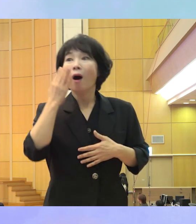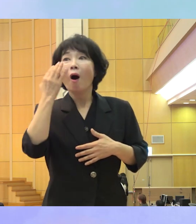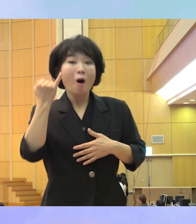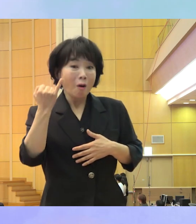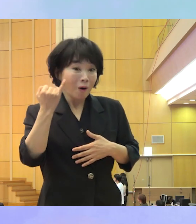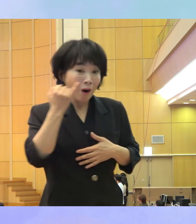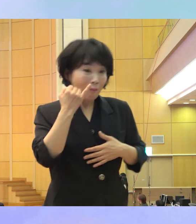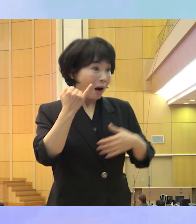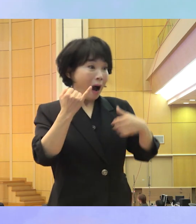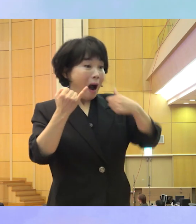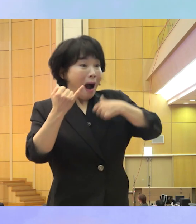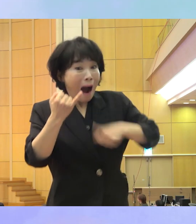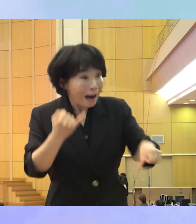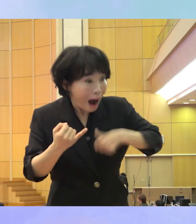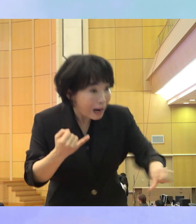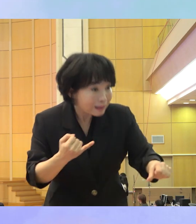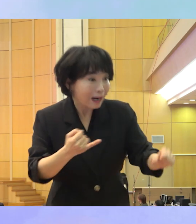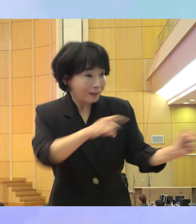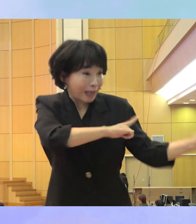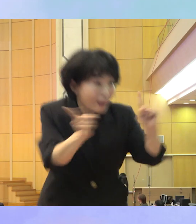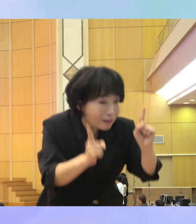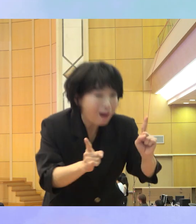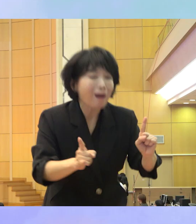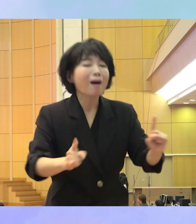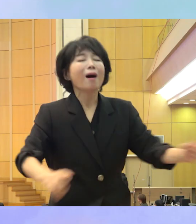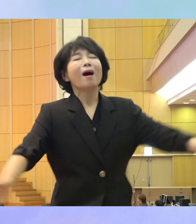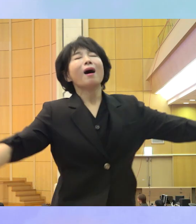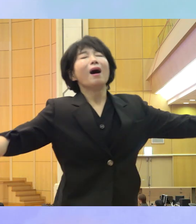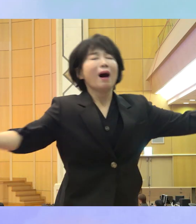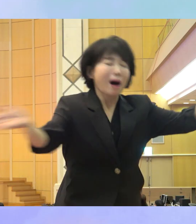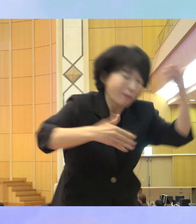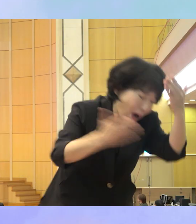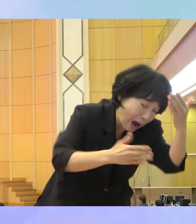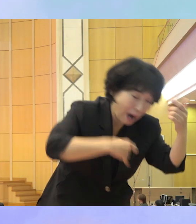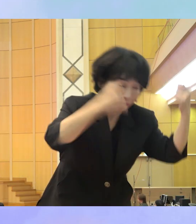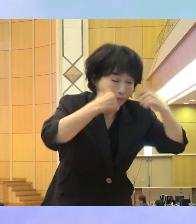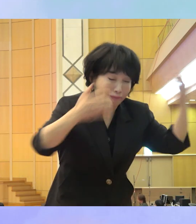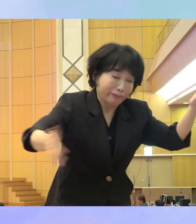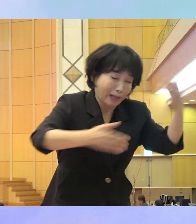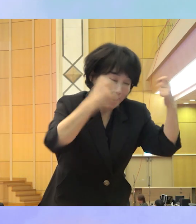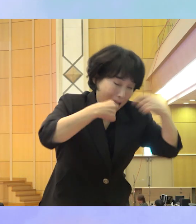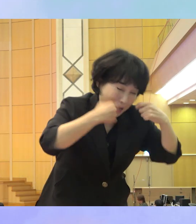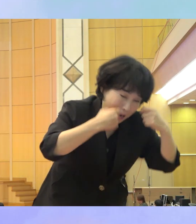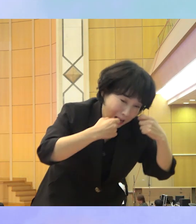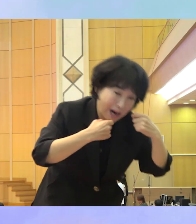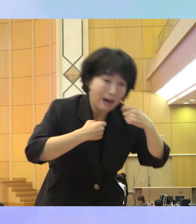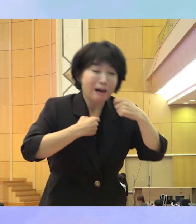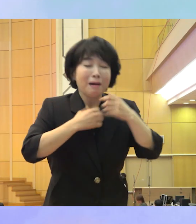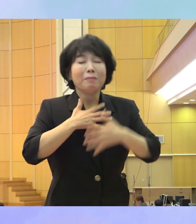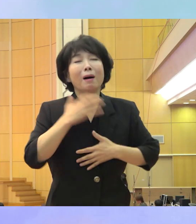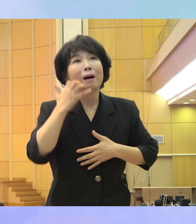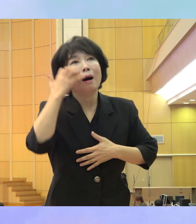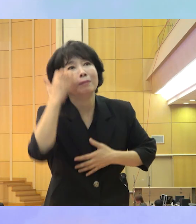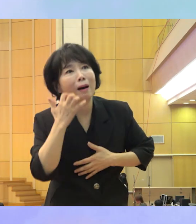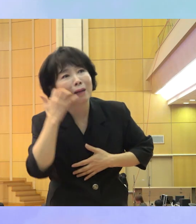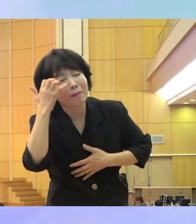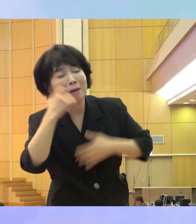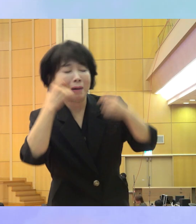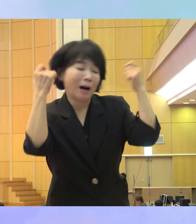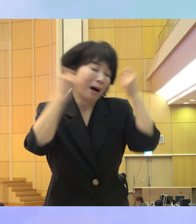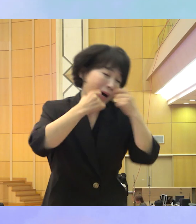아들 살았다고 눈물 흘리면서 내 아들 살았다고 너무너무